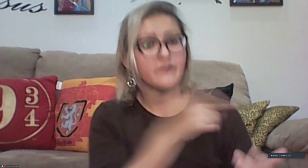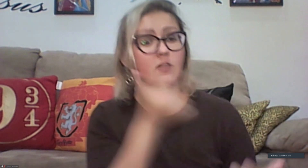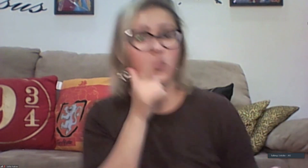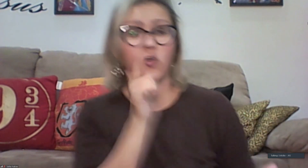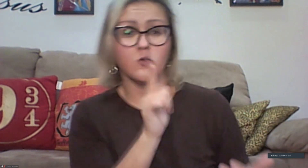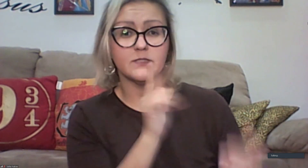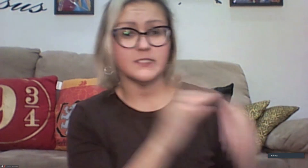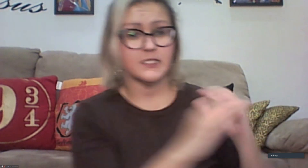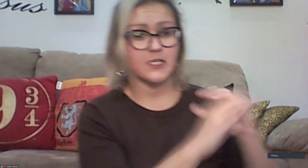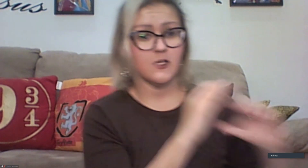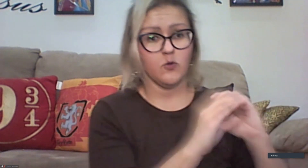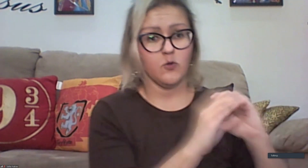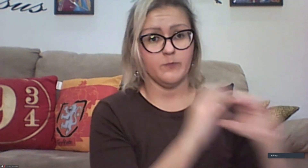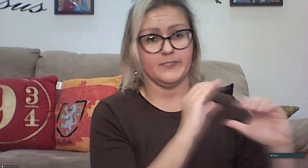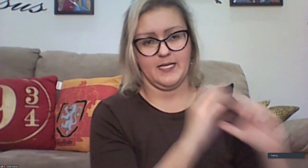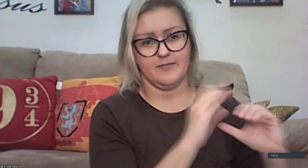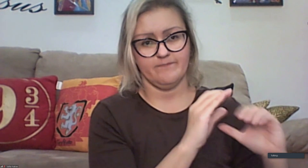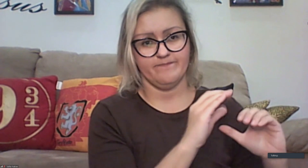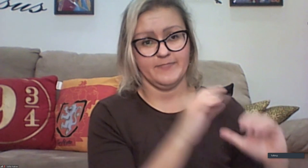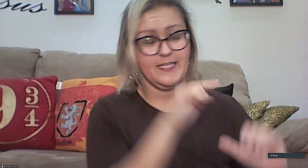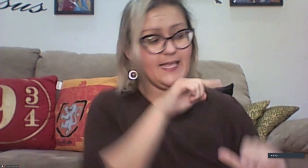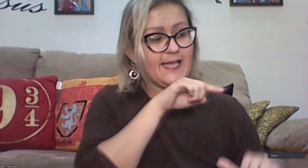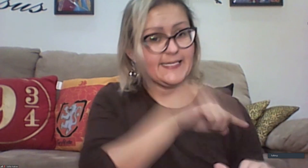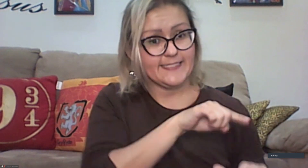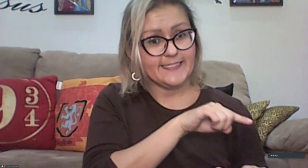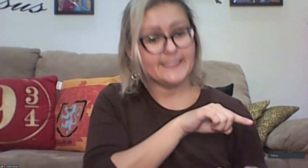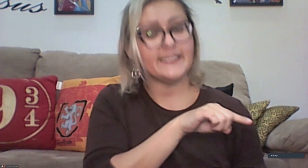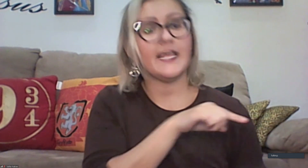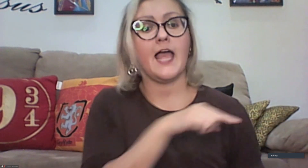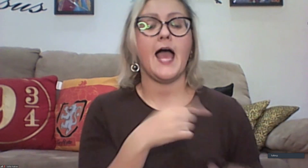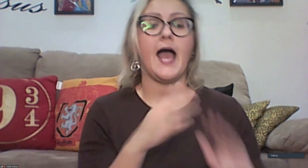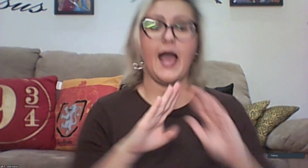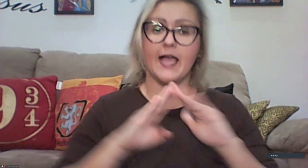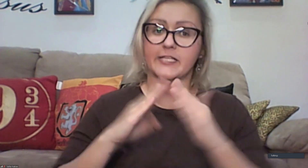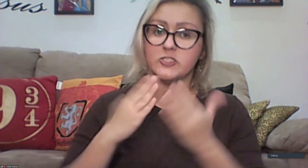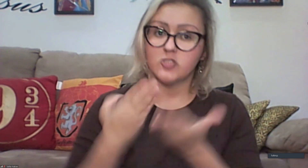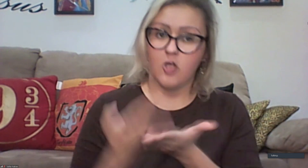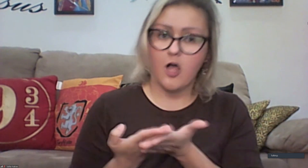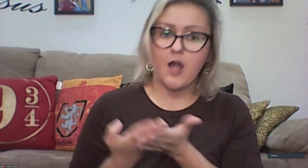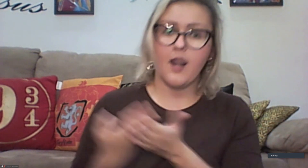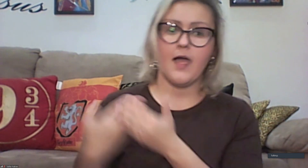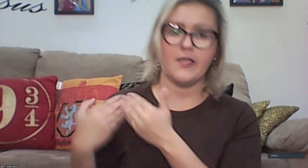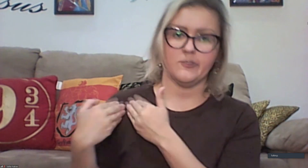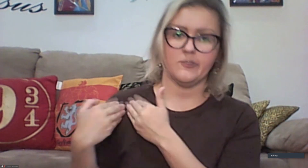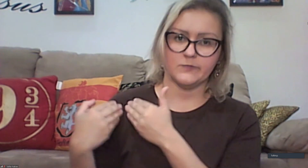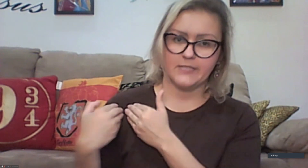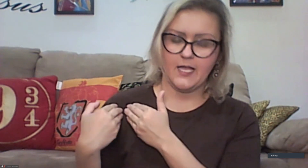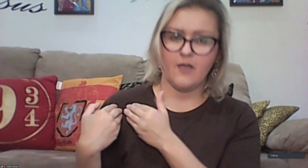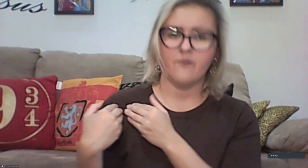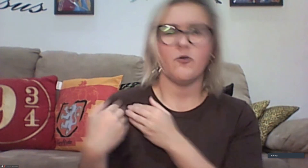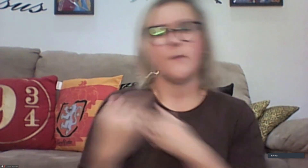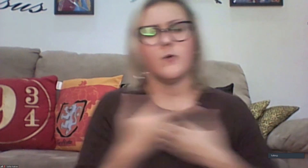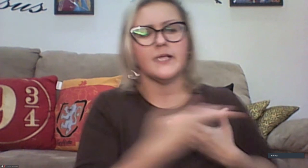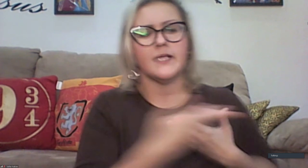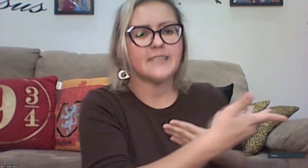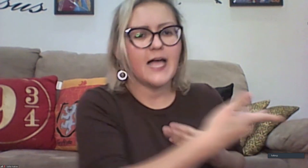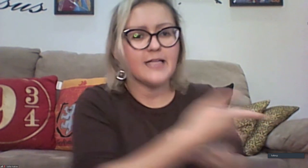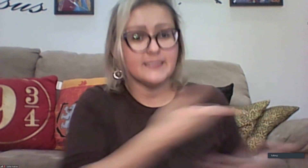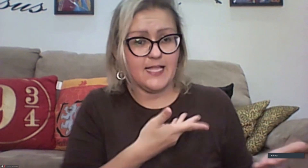com outros surdos. E às vezes eu não consigo me comunicar dentro da escola, porque eu preciso ter alguém lá